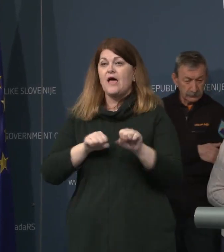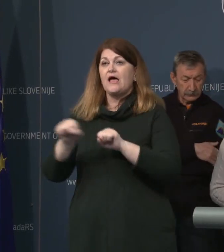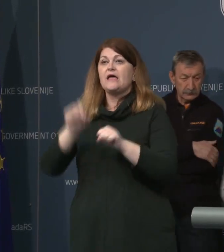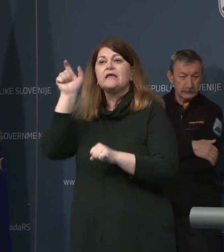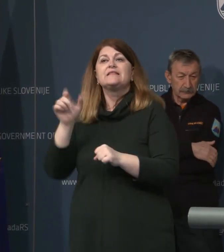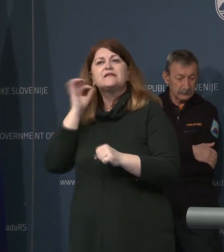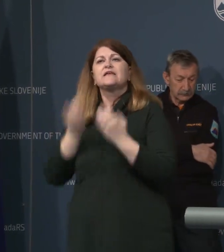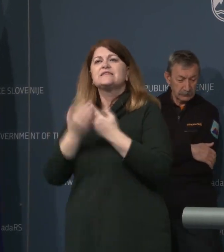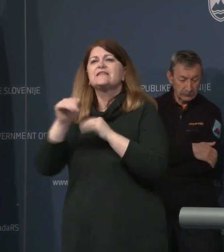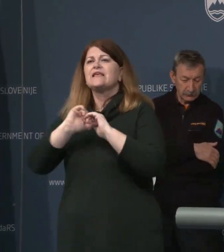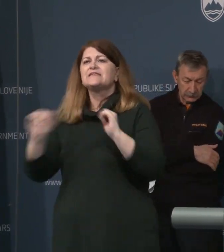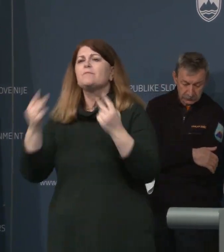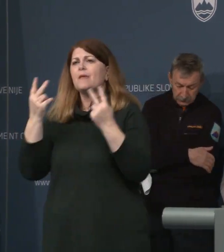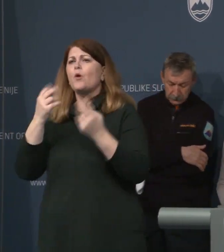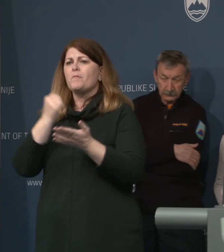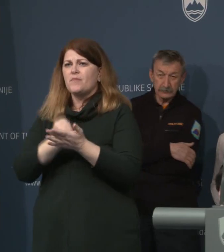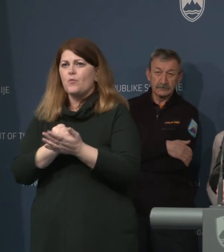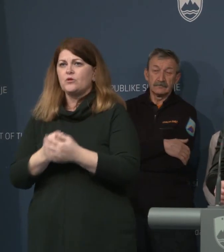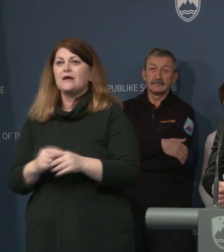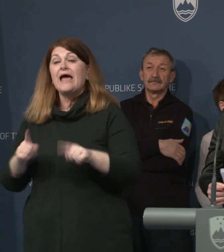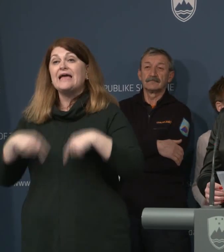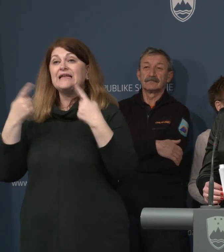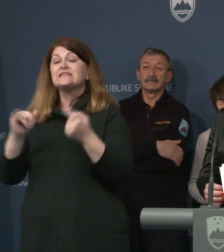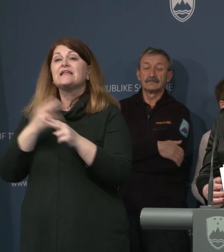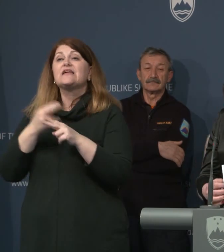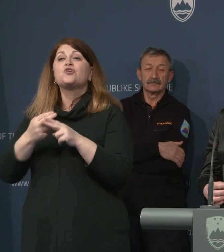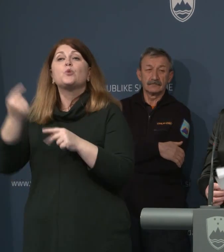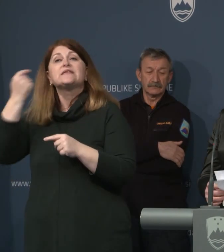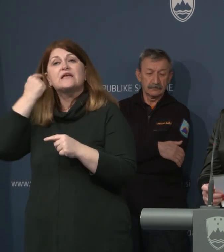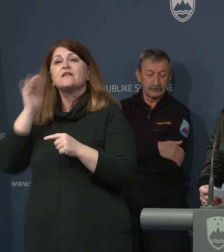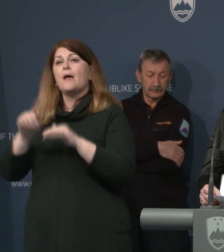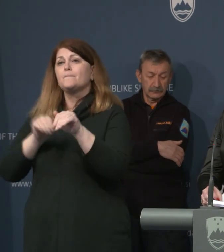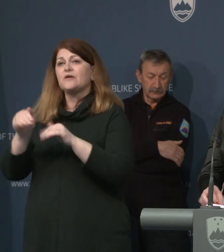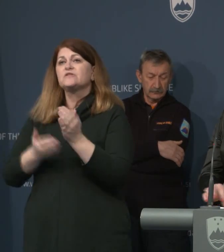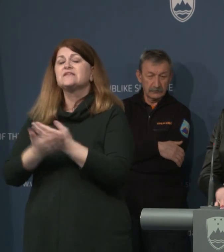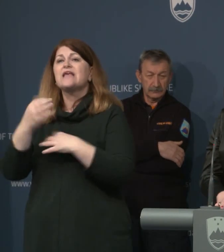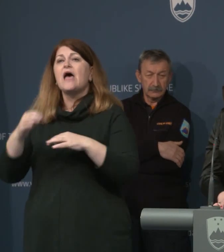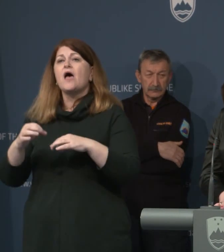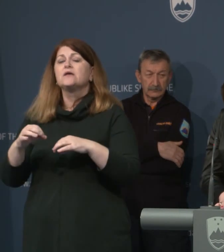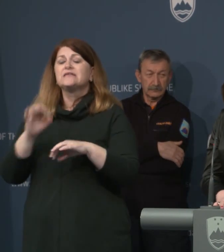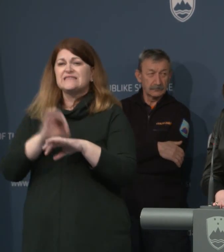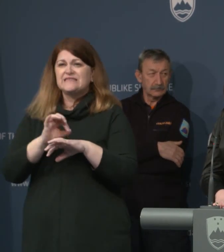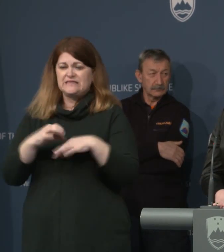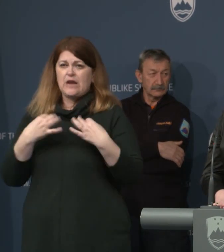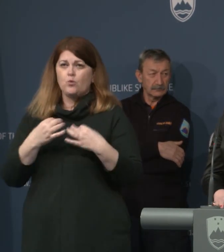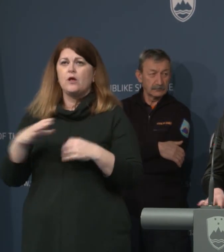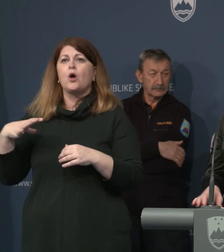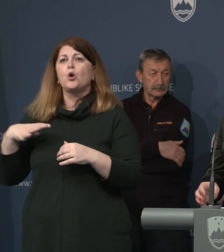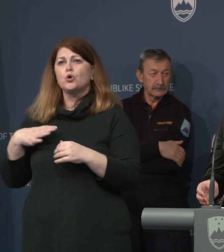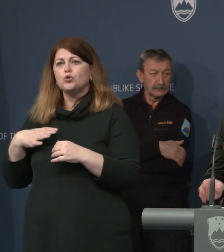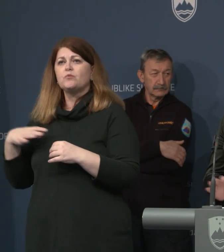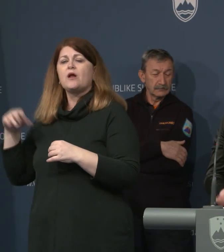te izjemno pomembne poudarke. Naslednja je državna sekretarka na ministrstvu za zdravje, gospa Simona